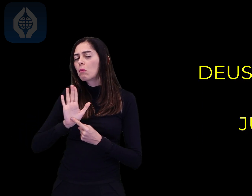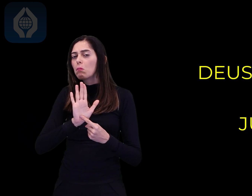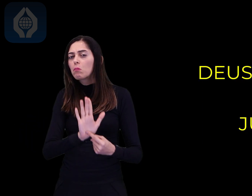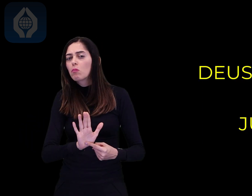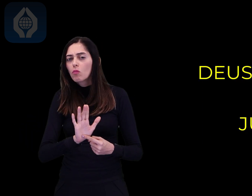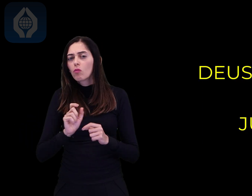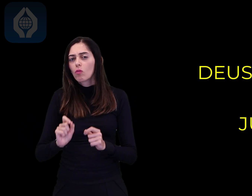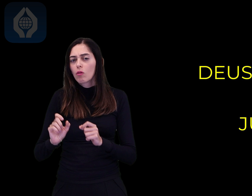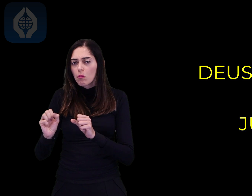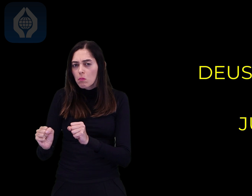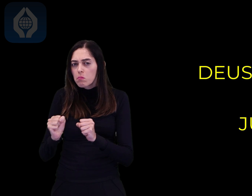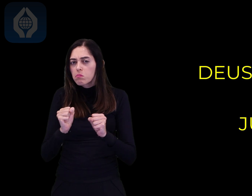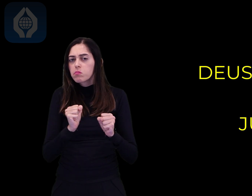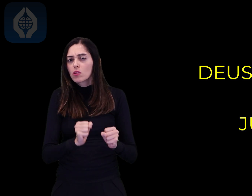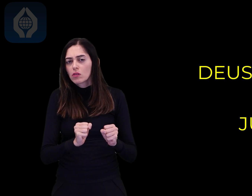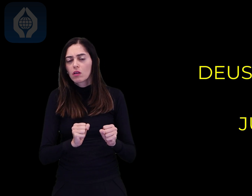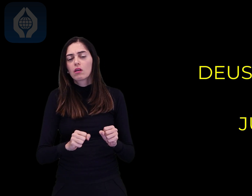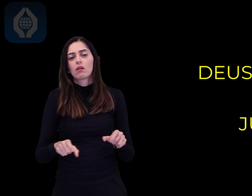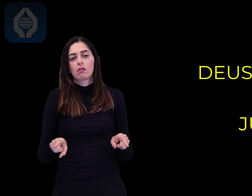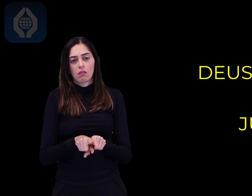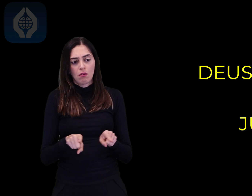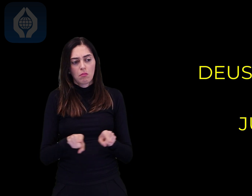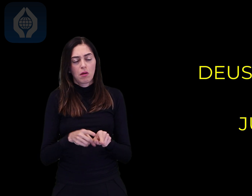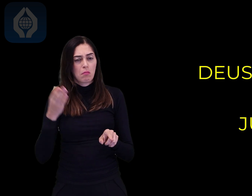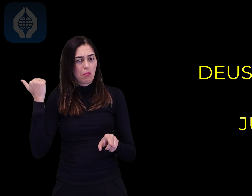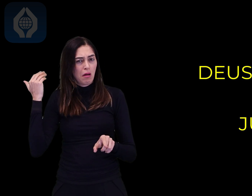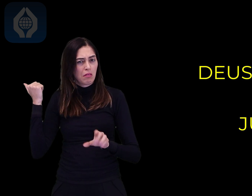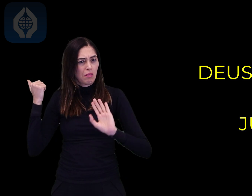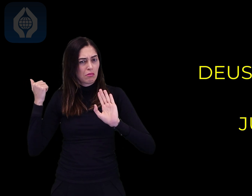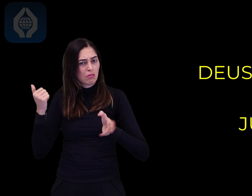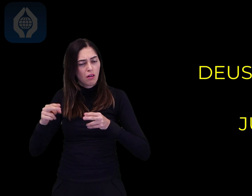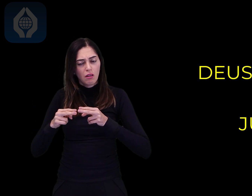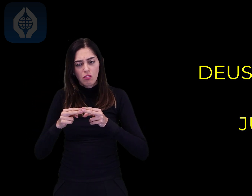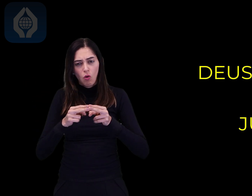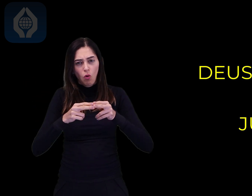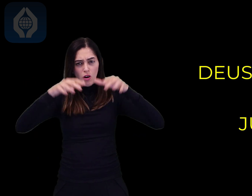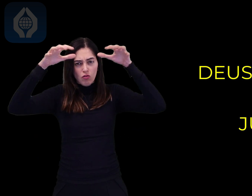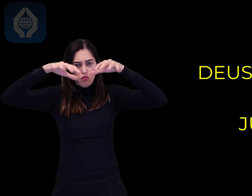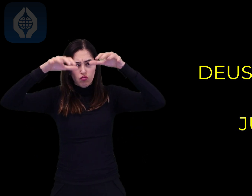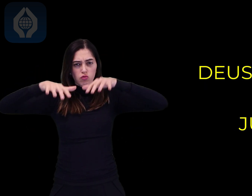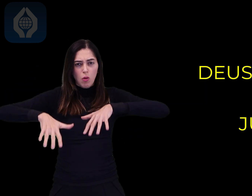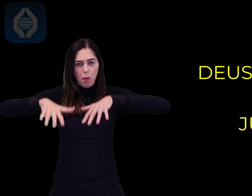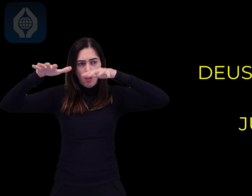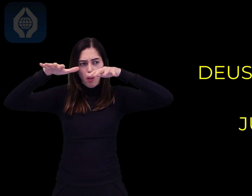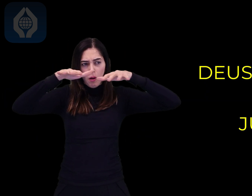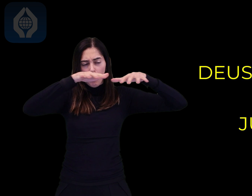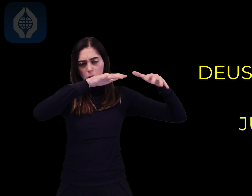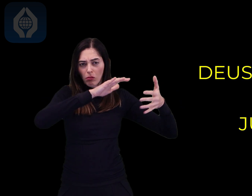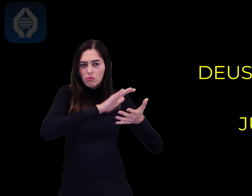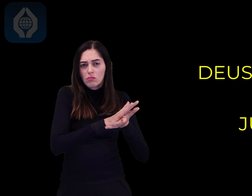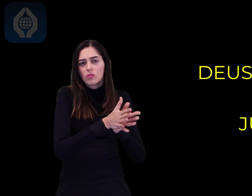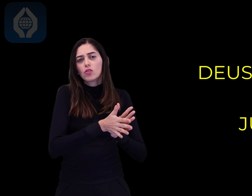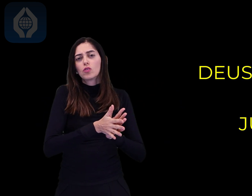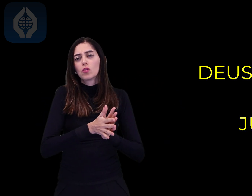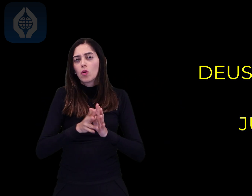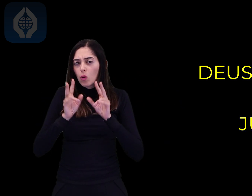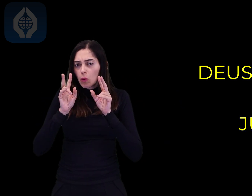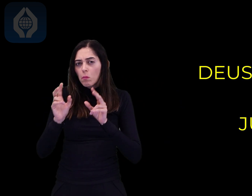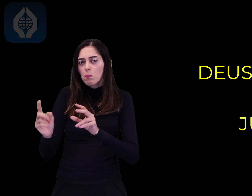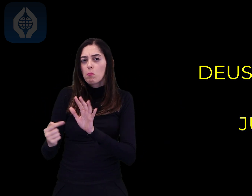Deus já tinha mostrado ao mundo o seu grande poder, seu ódio e castigo sobre o pecado quando destruiu o mundo inteiro nos dias de Noé.